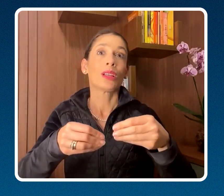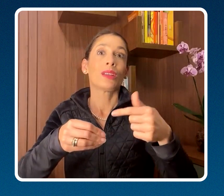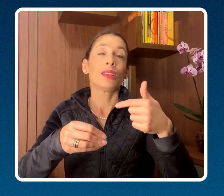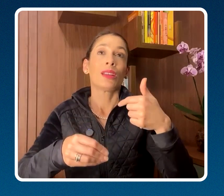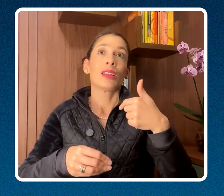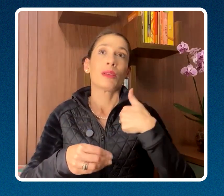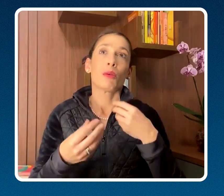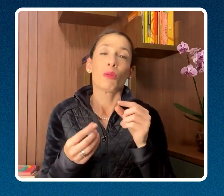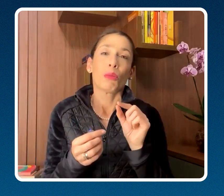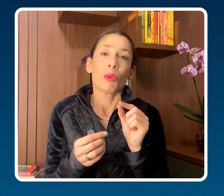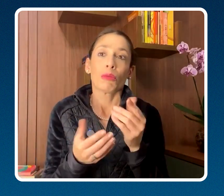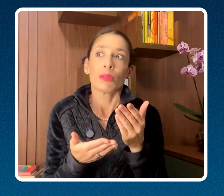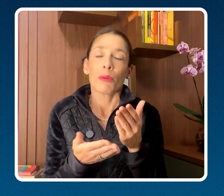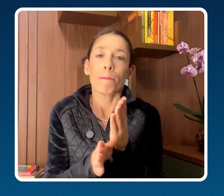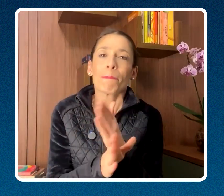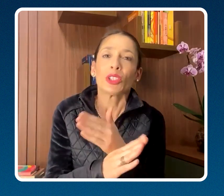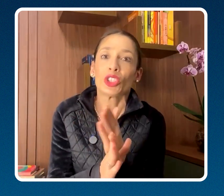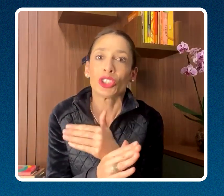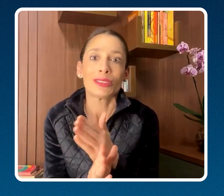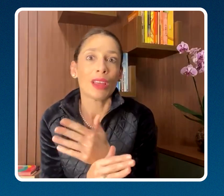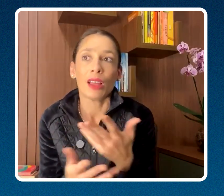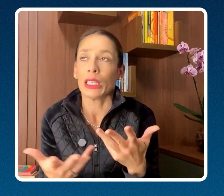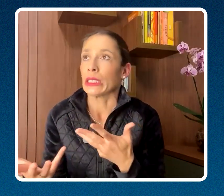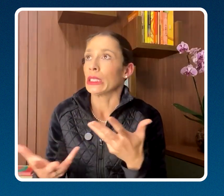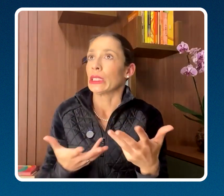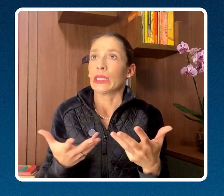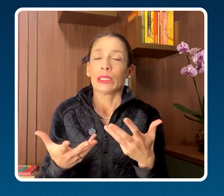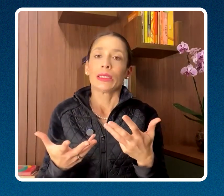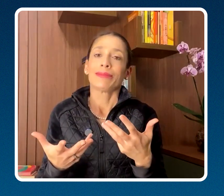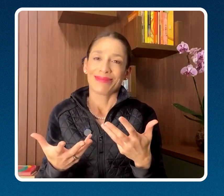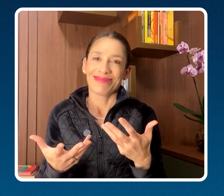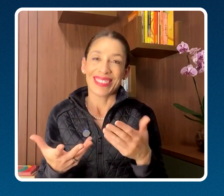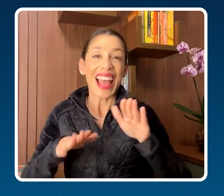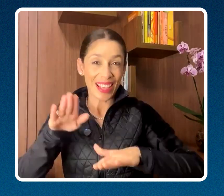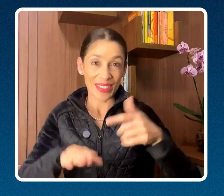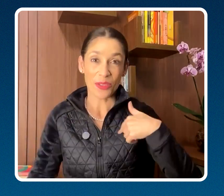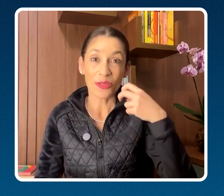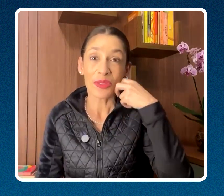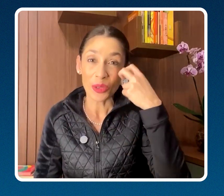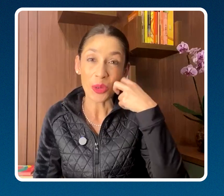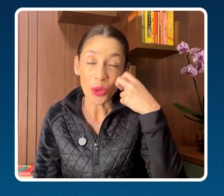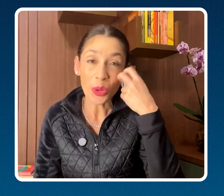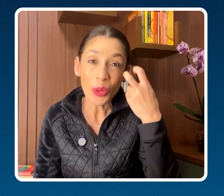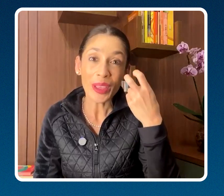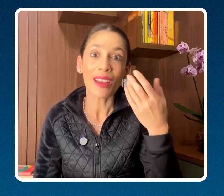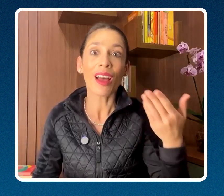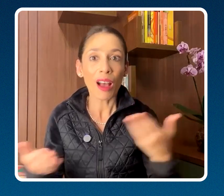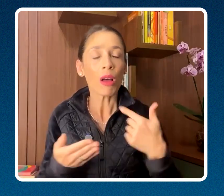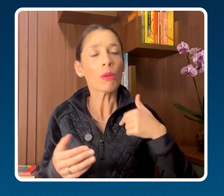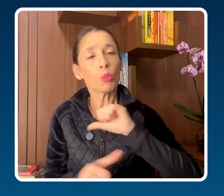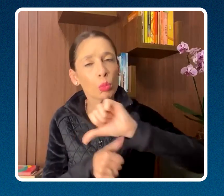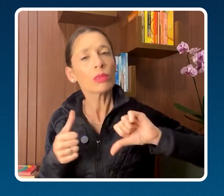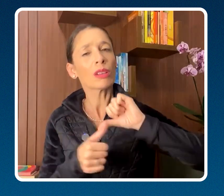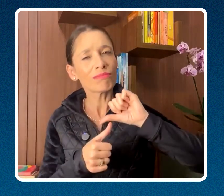ficar meio que perdida, né? Bem perdida. Às vezes eu sentia vergonha até. E agora até mudou, porque